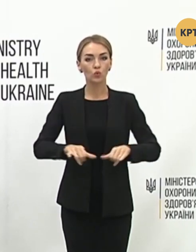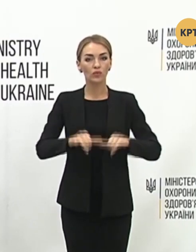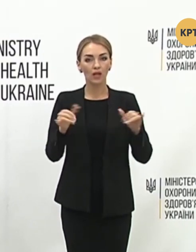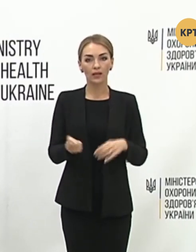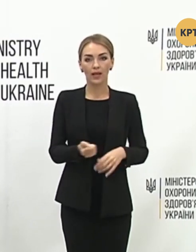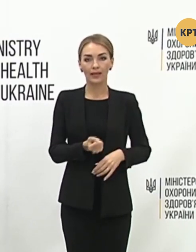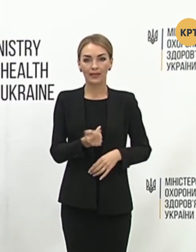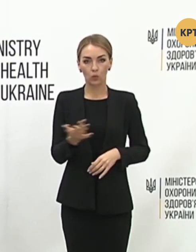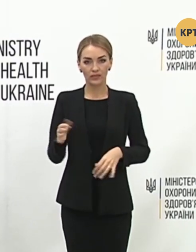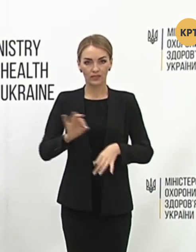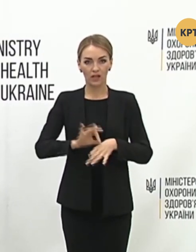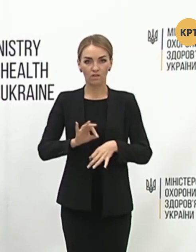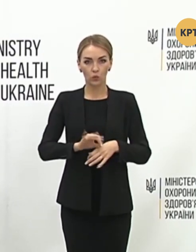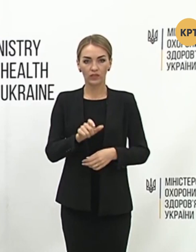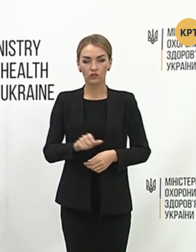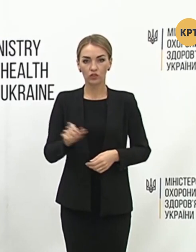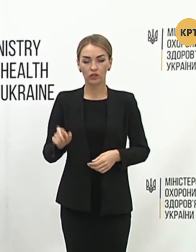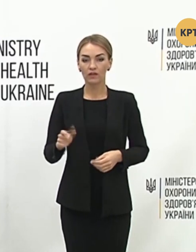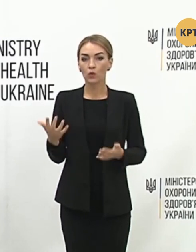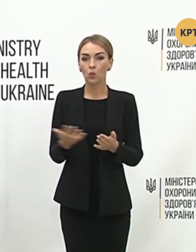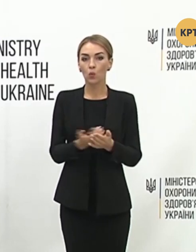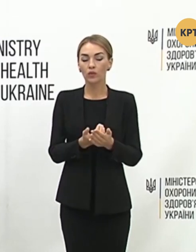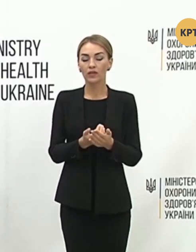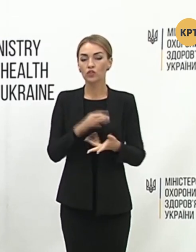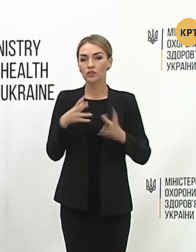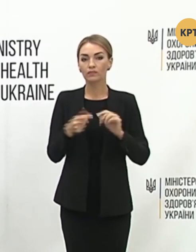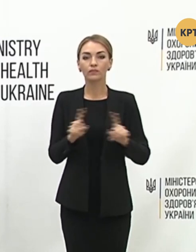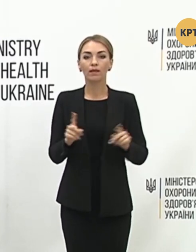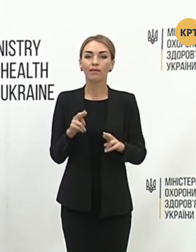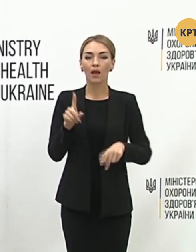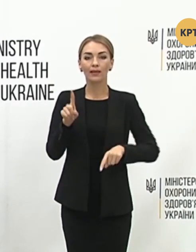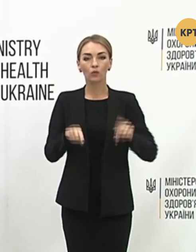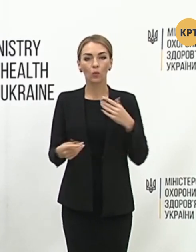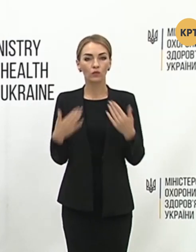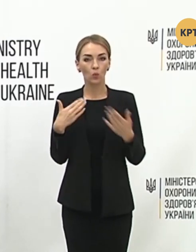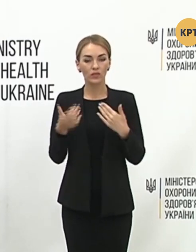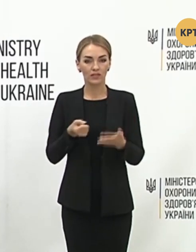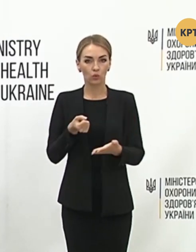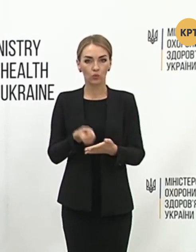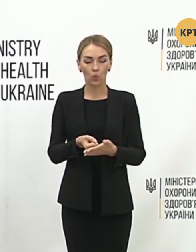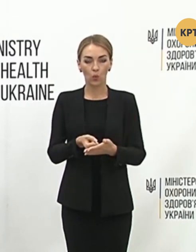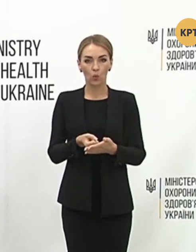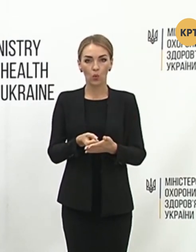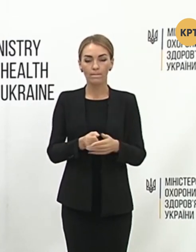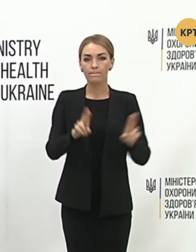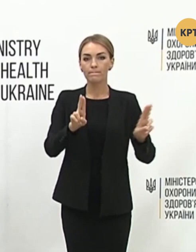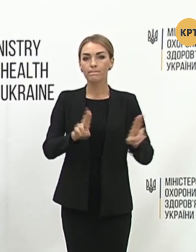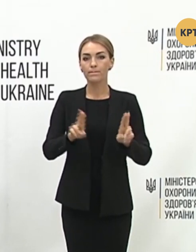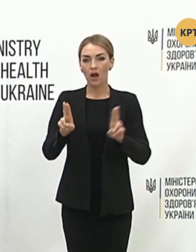кількості захворівших, виходячи з того, що як інколи відноситься до